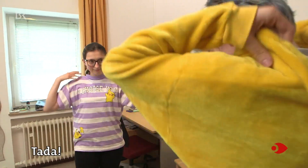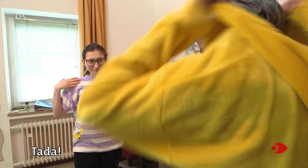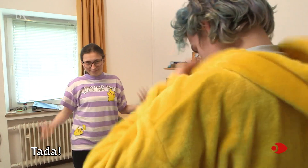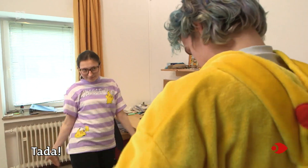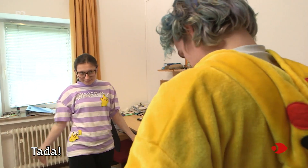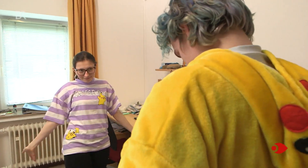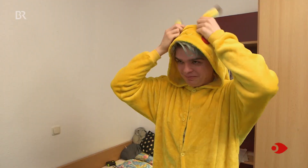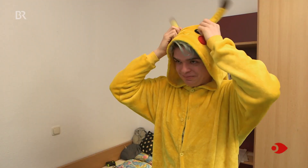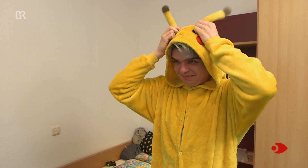Tada!